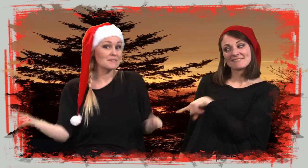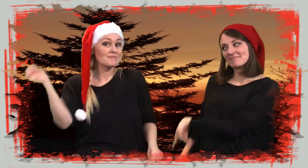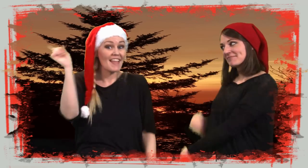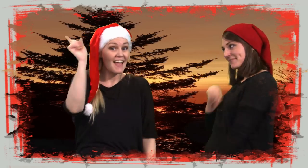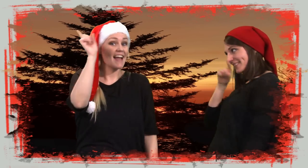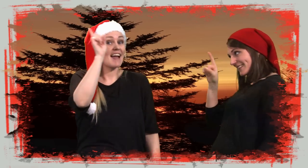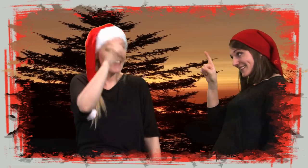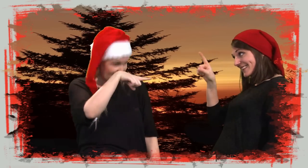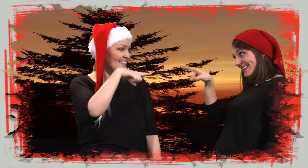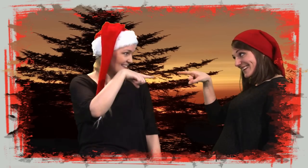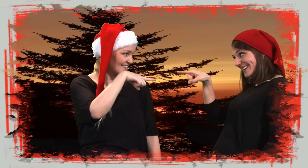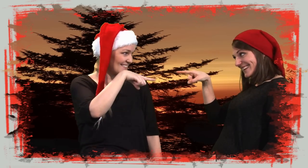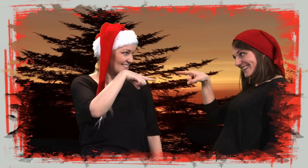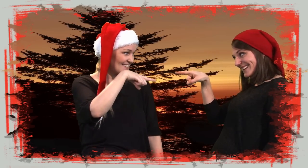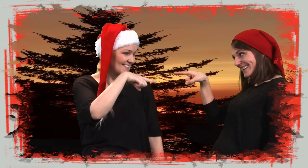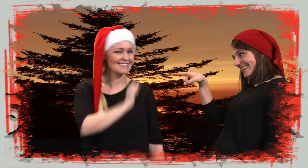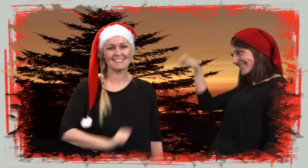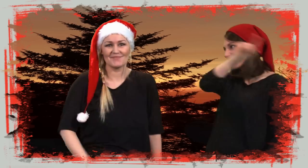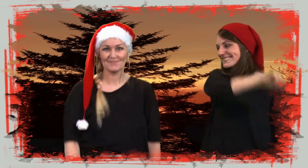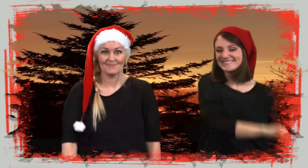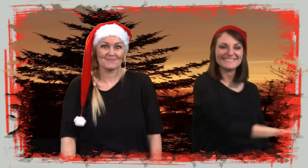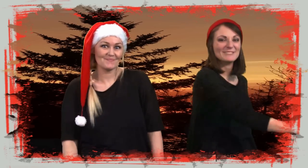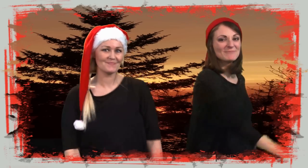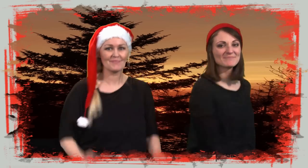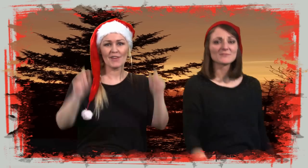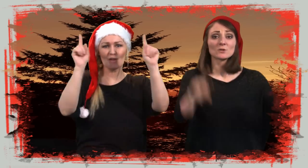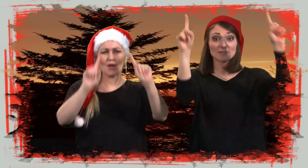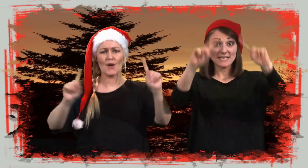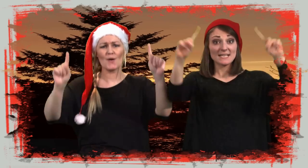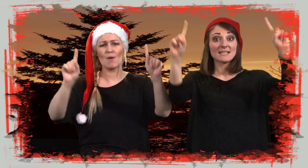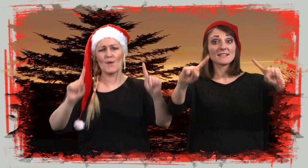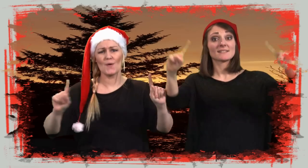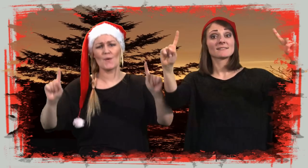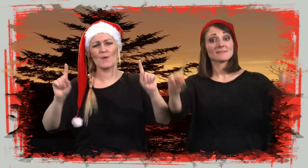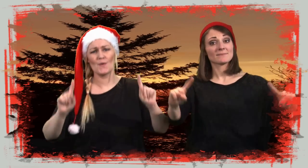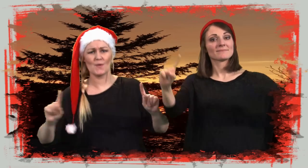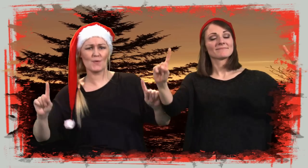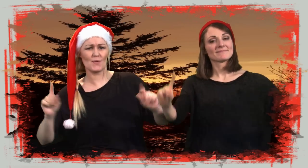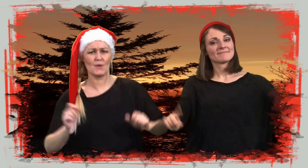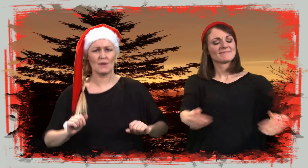með þér Slefn í december